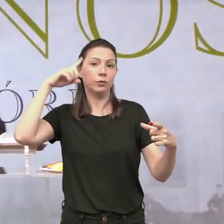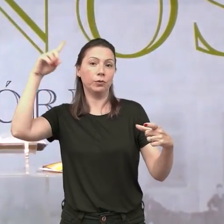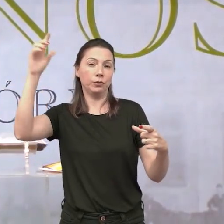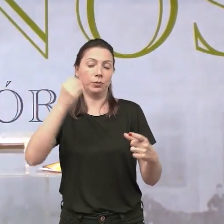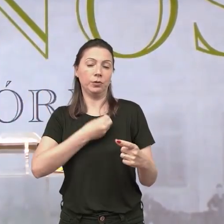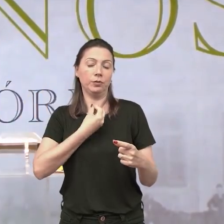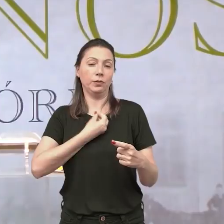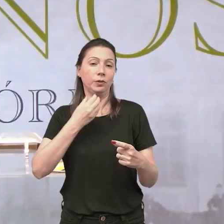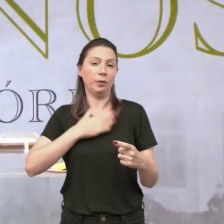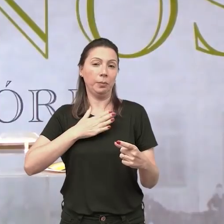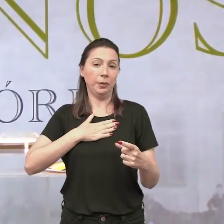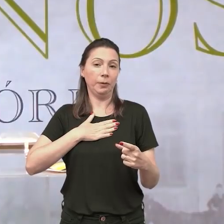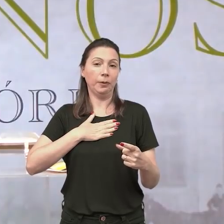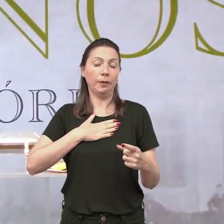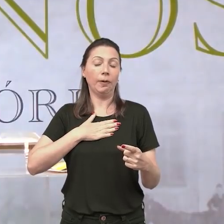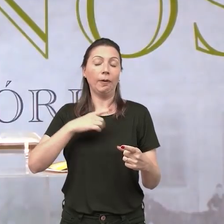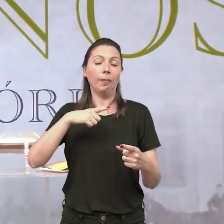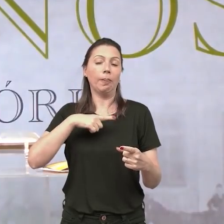sucesso.